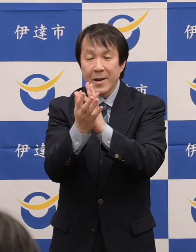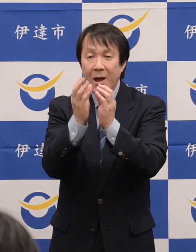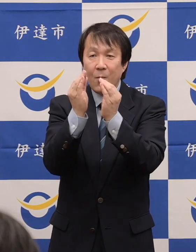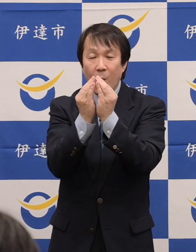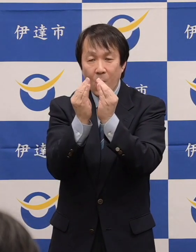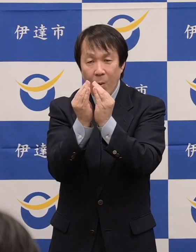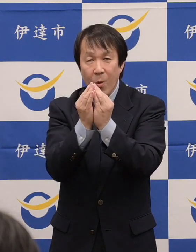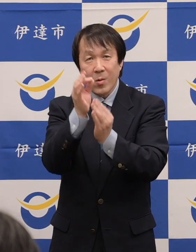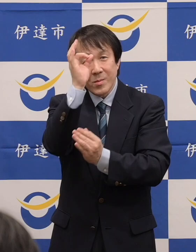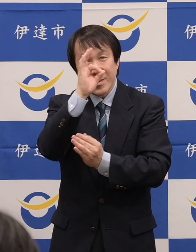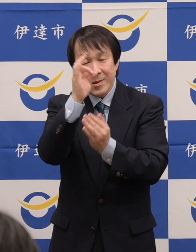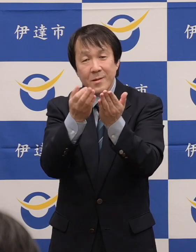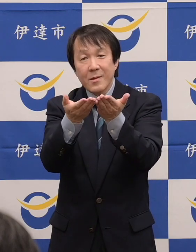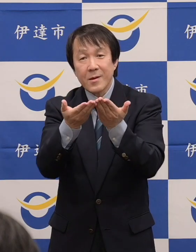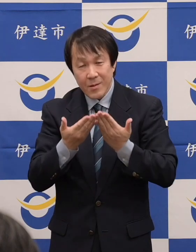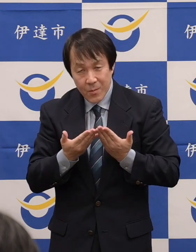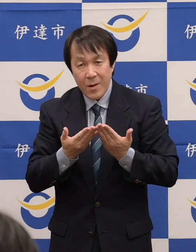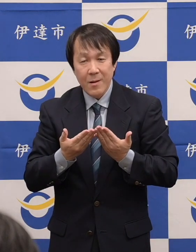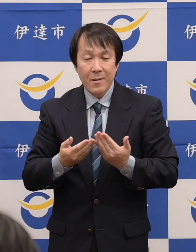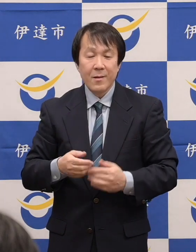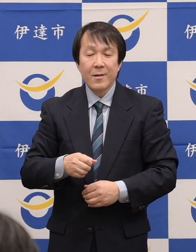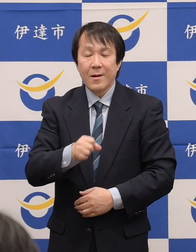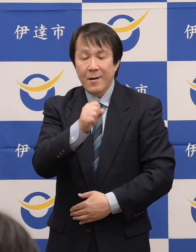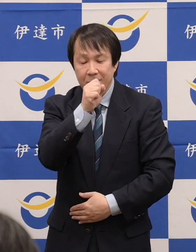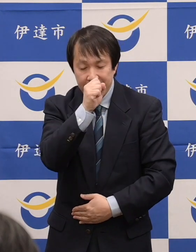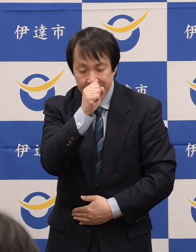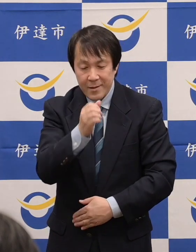ありがたいなということで、